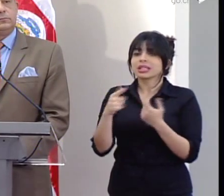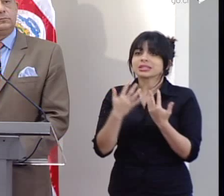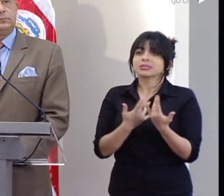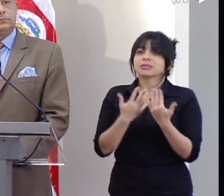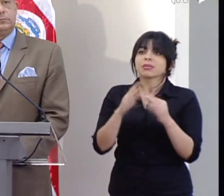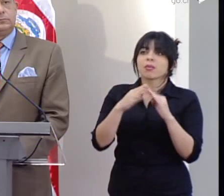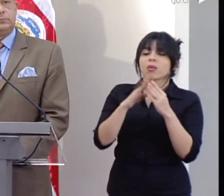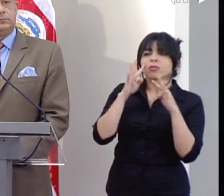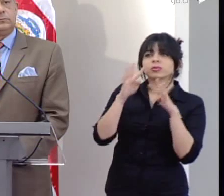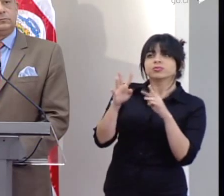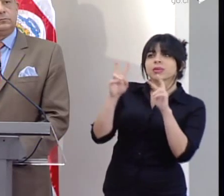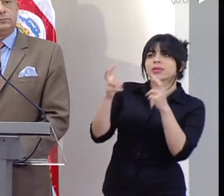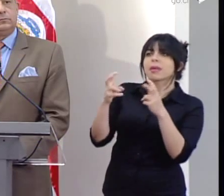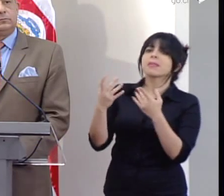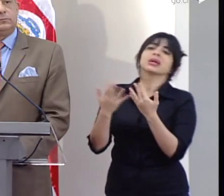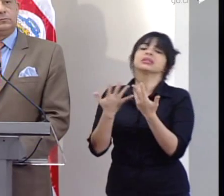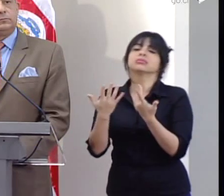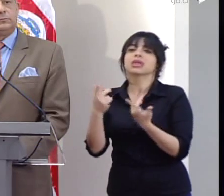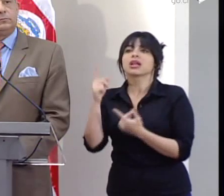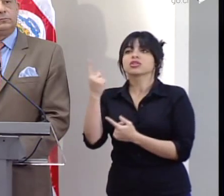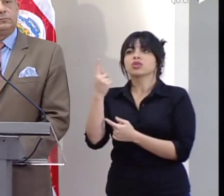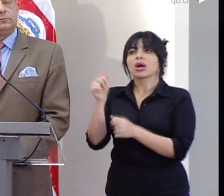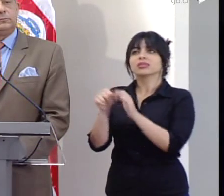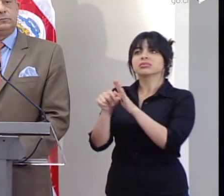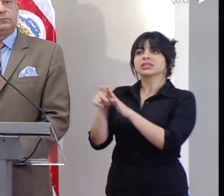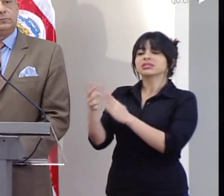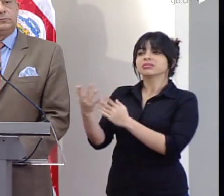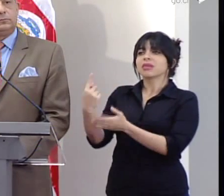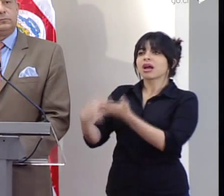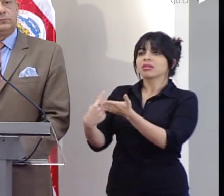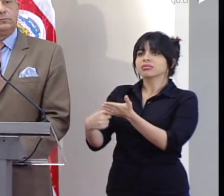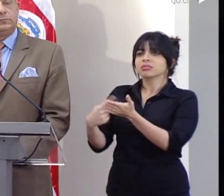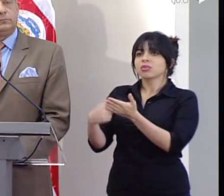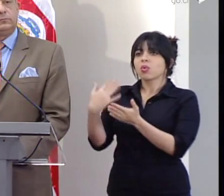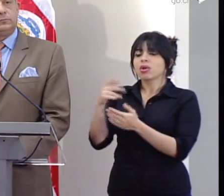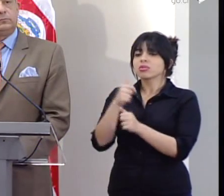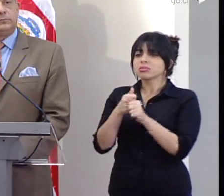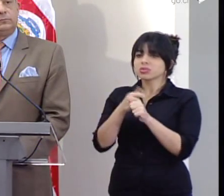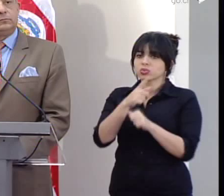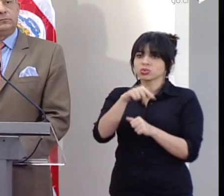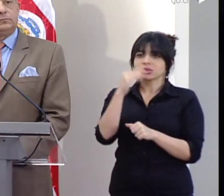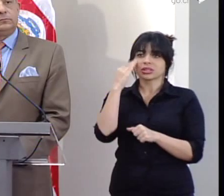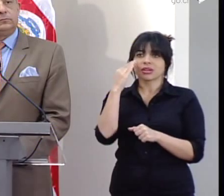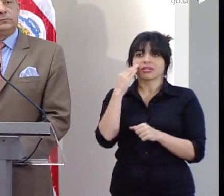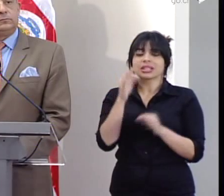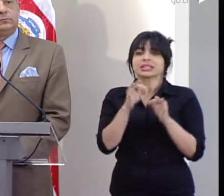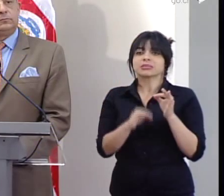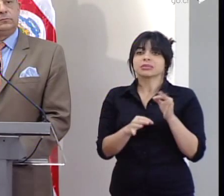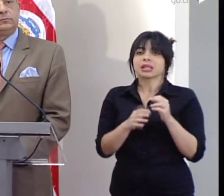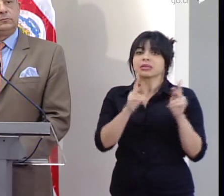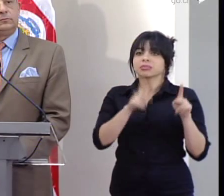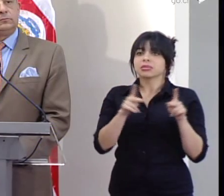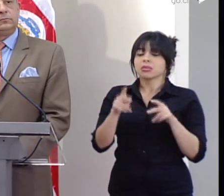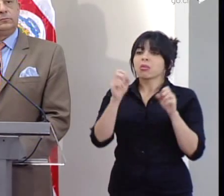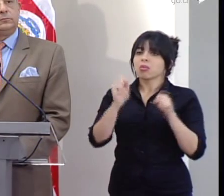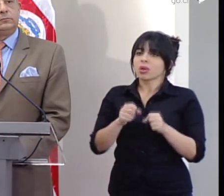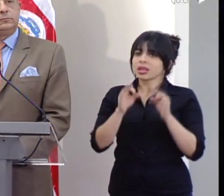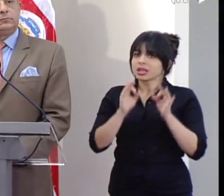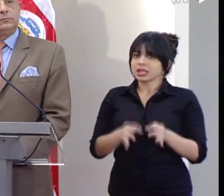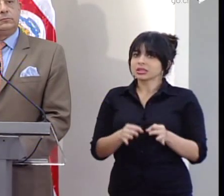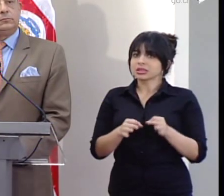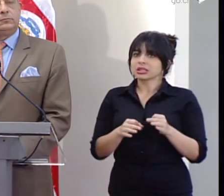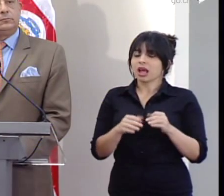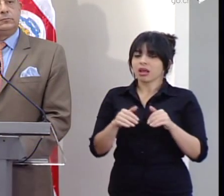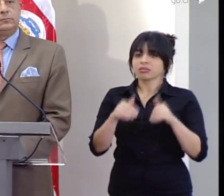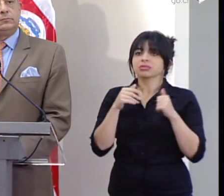de la población del tema, y esperar que sea en la Asamblea Legislativa donde se discuta, cuando bien usted sabe que sencillamente las personas pueden decidir